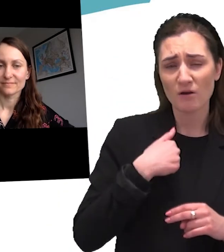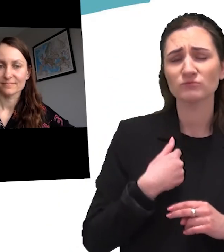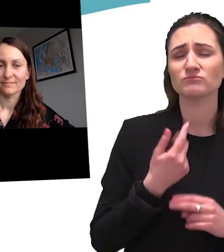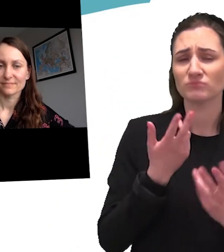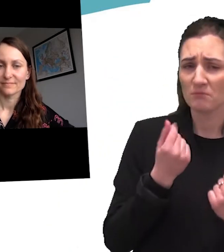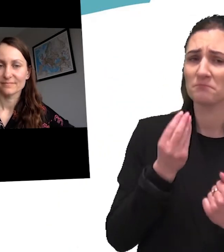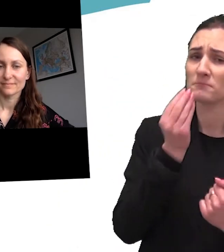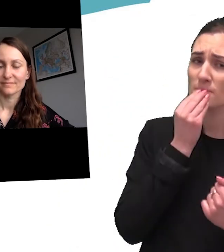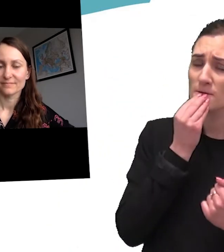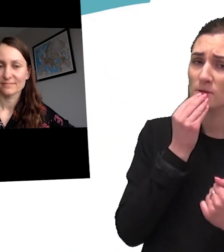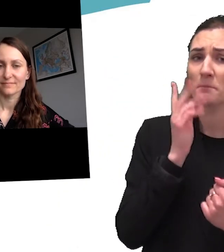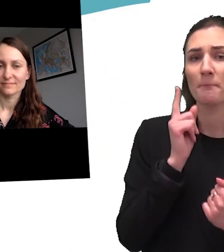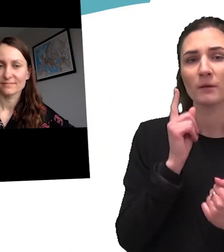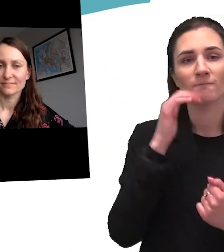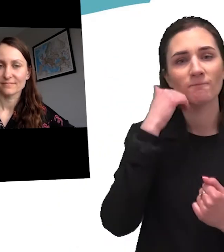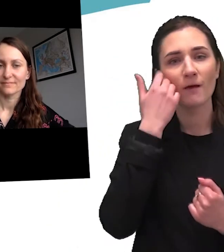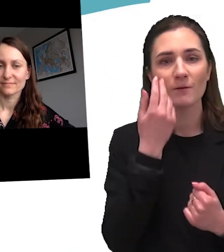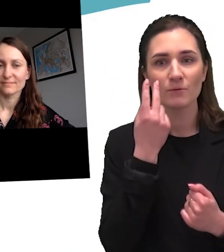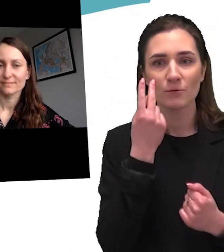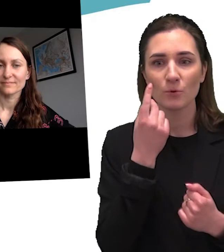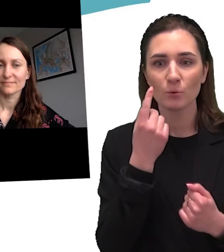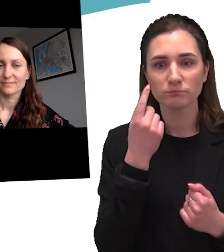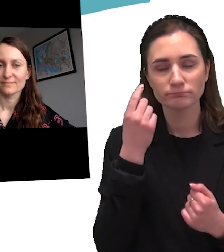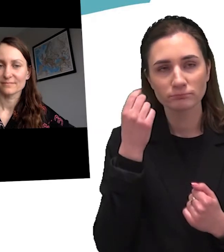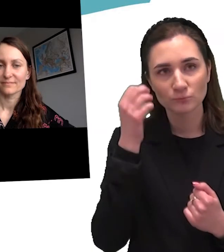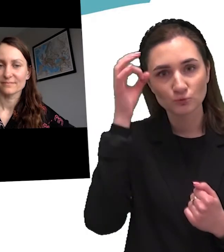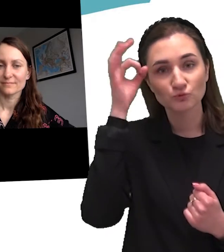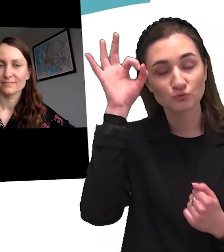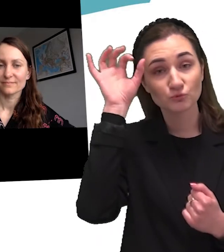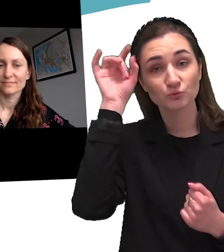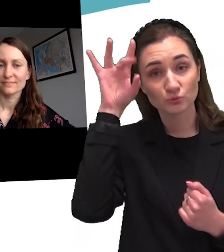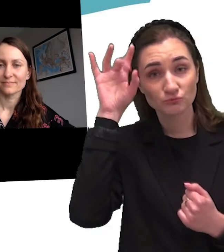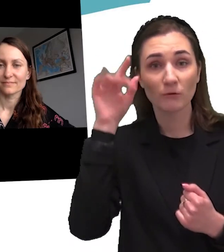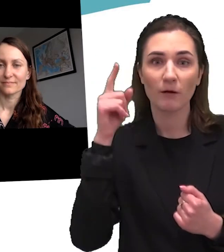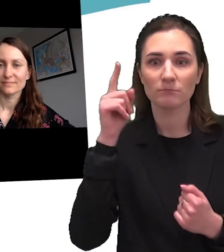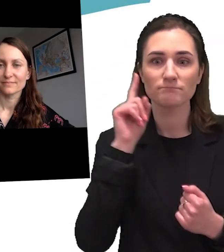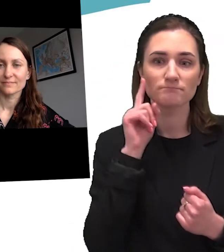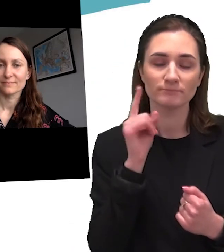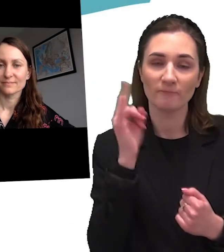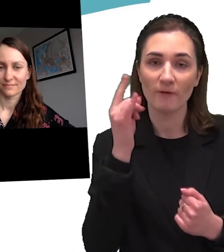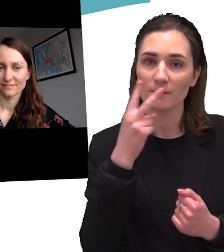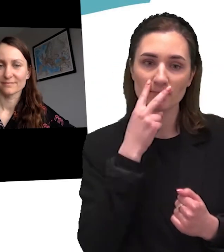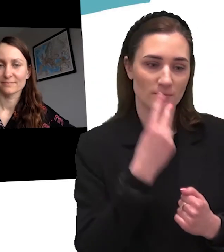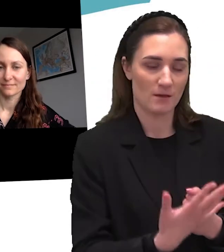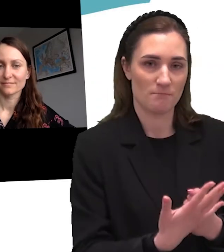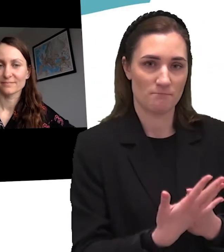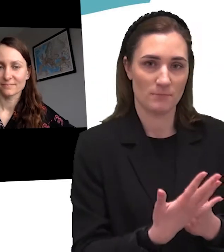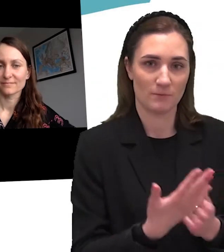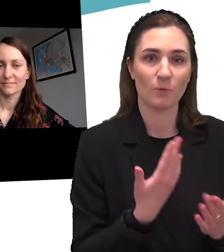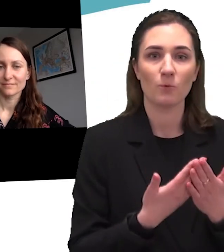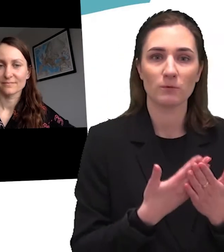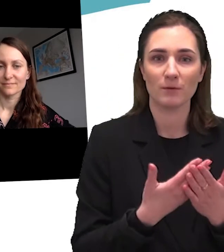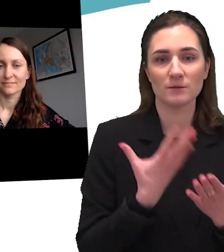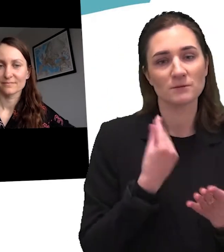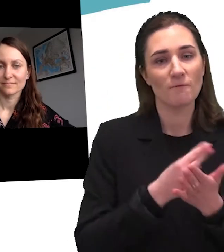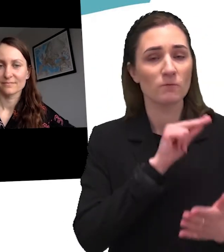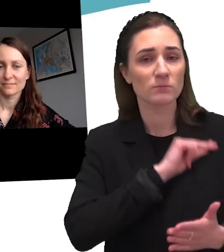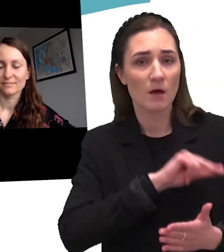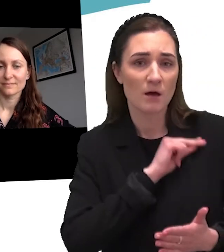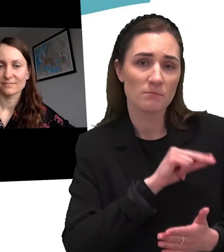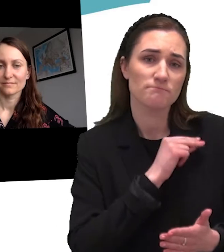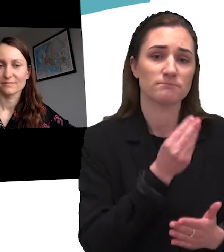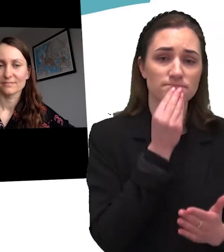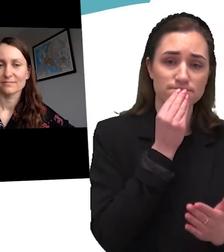arba būna, kad sako, aš tai valgo. Ir tada paaiškėjo, kad vaikai nemato, nes valgo darbe,